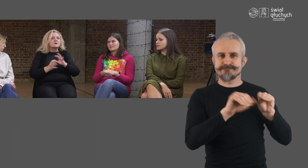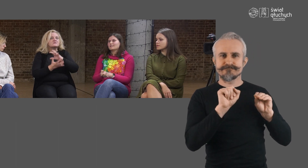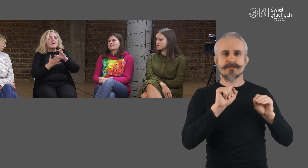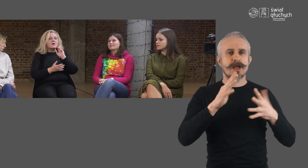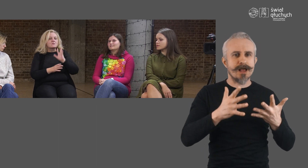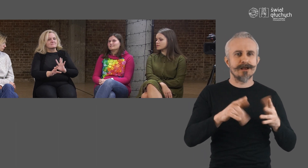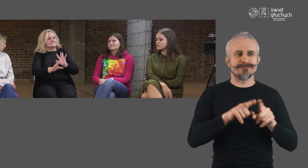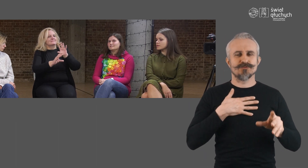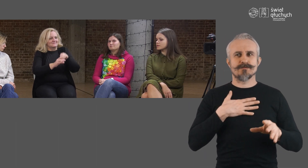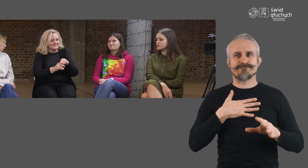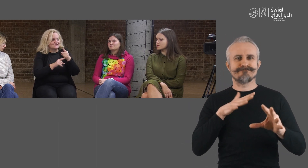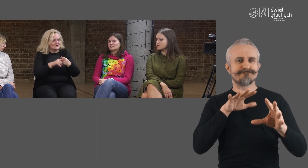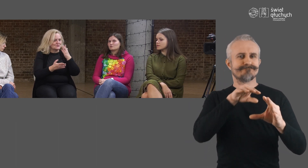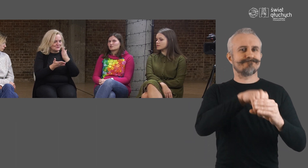głuchych.